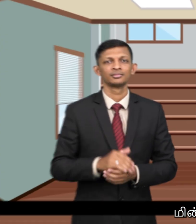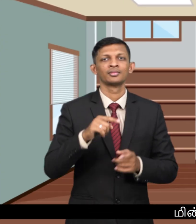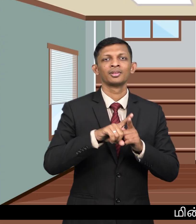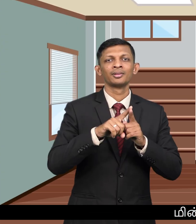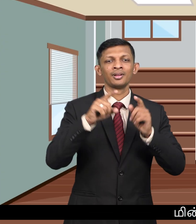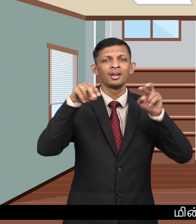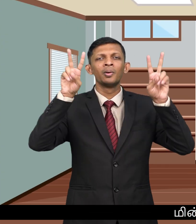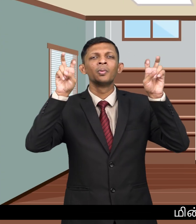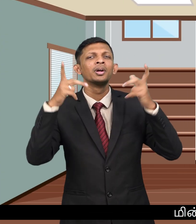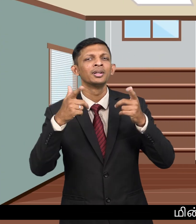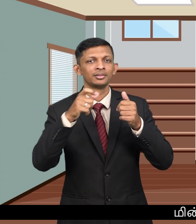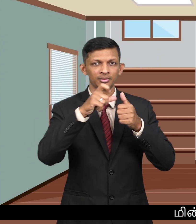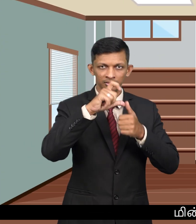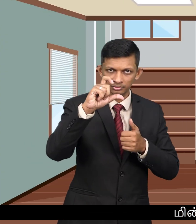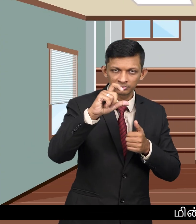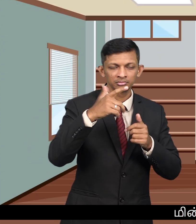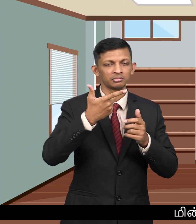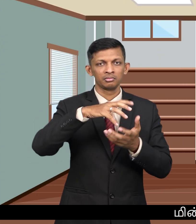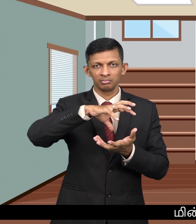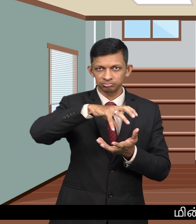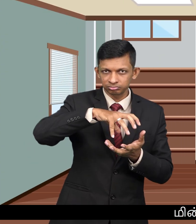அழைக்கப்படுகிறது. மின் சாதனங்கள்